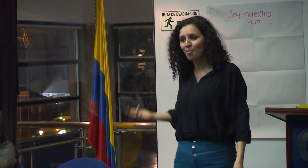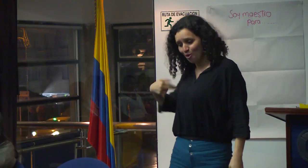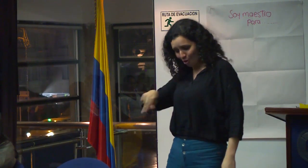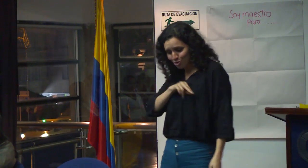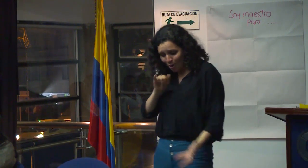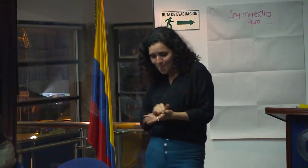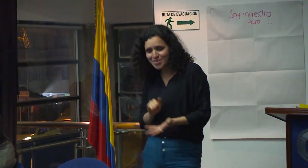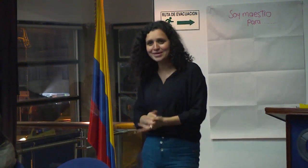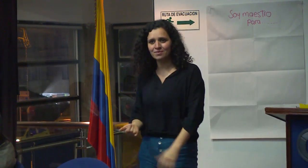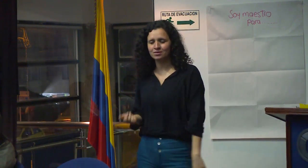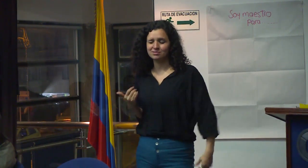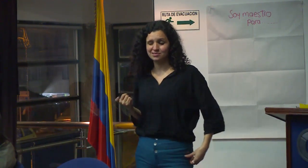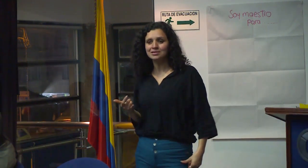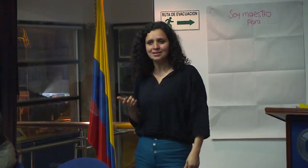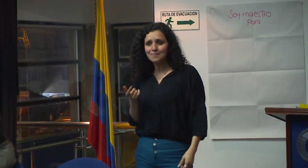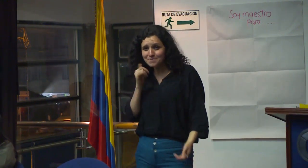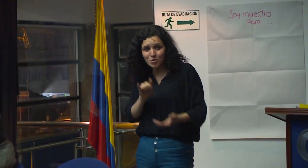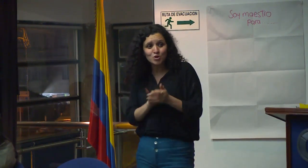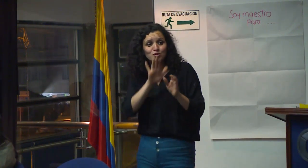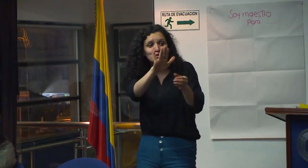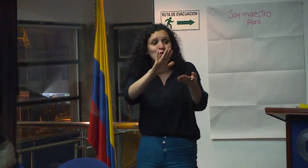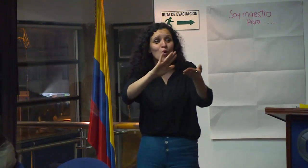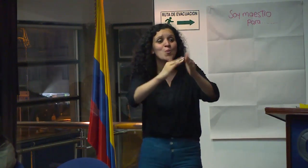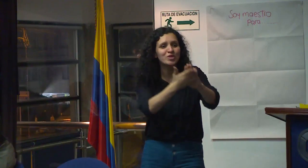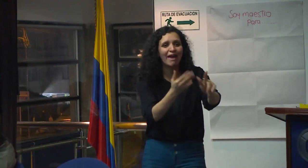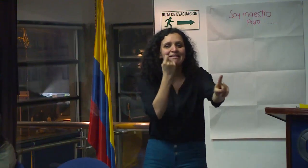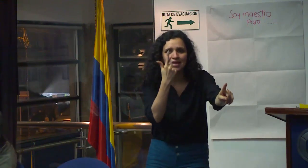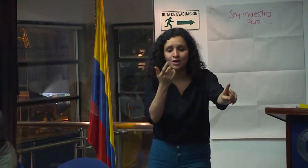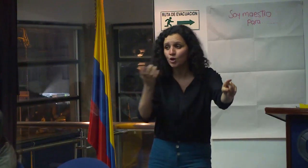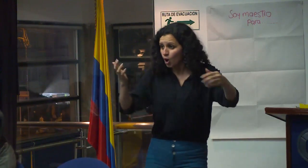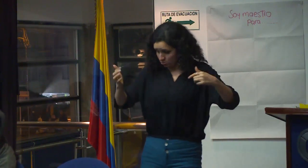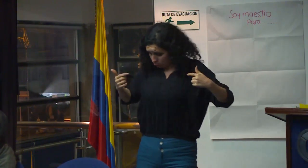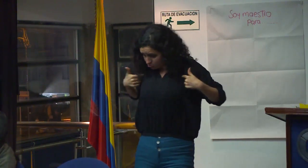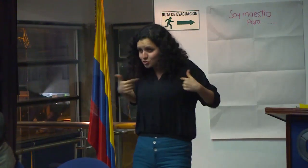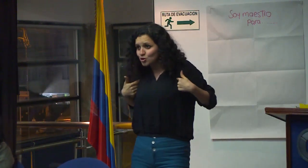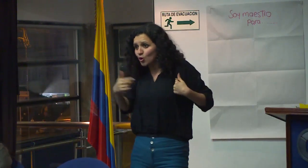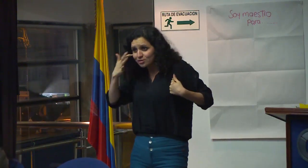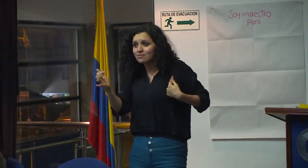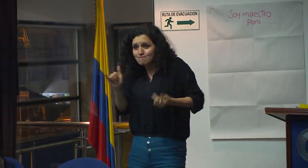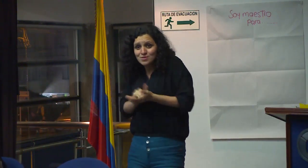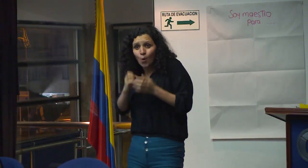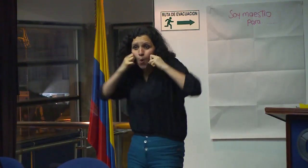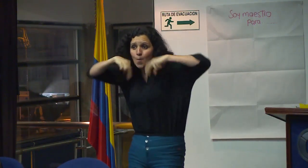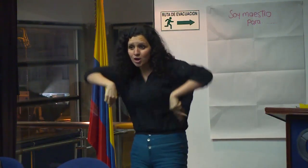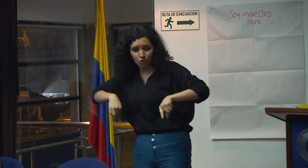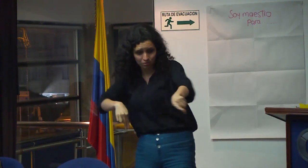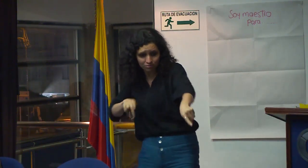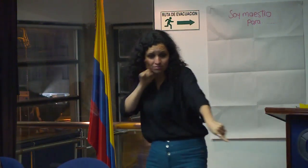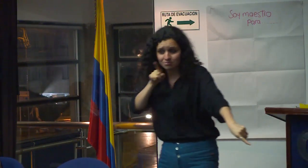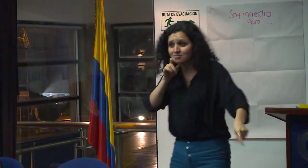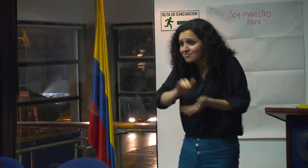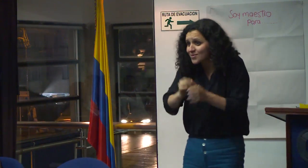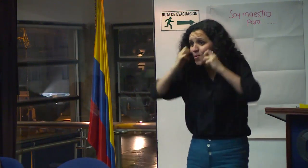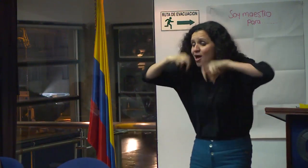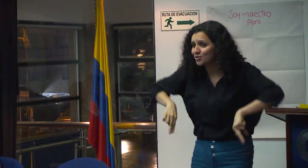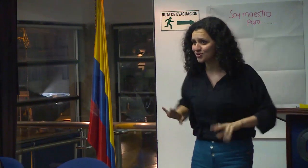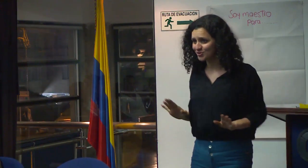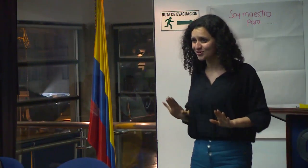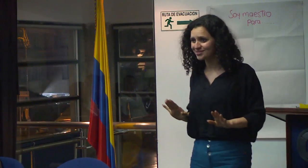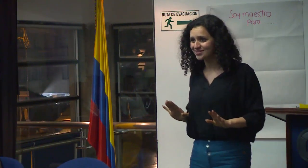mismo. Es importante que entendamos que somos seres humanos en las mismas condiciones. Lo que pasa es que esas